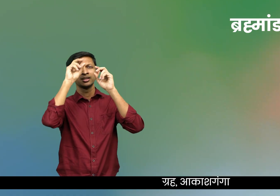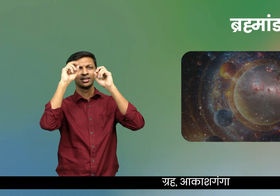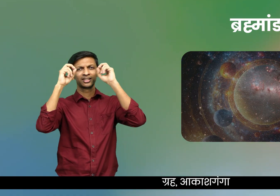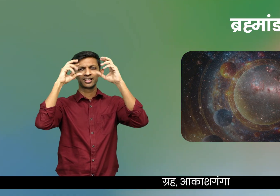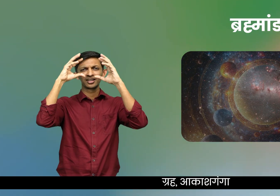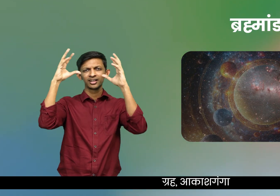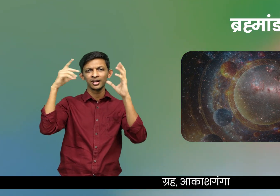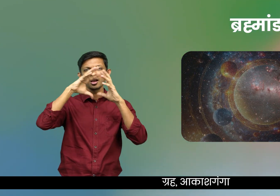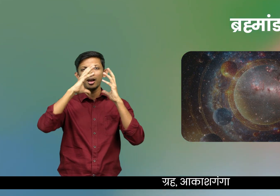आकाशगंगा